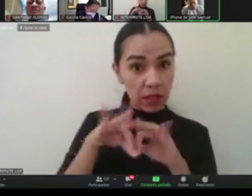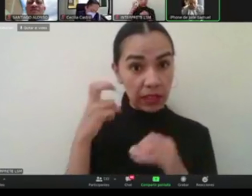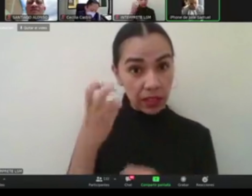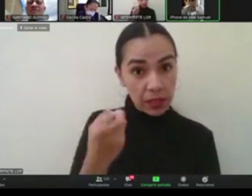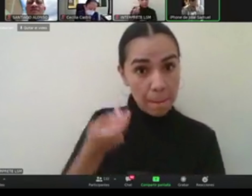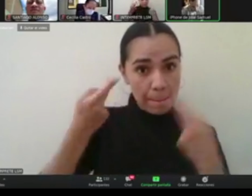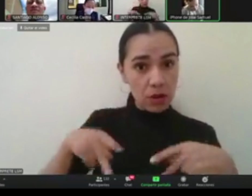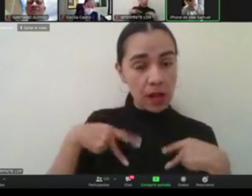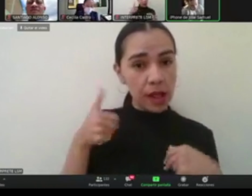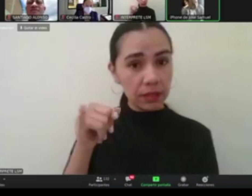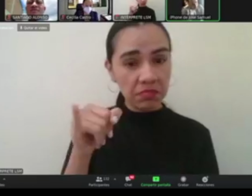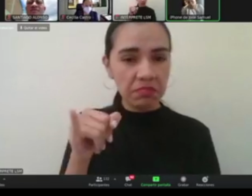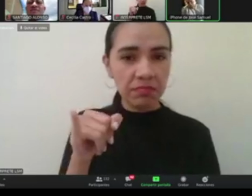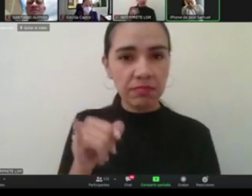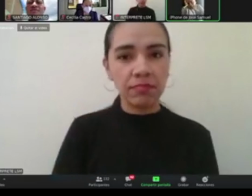persona.